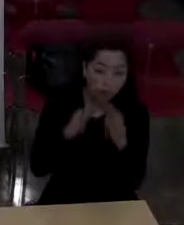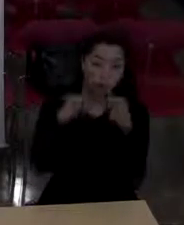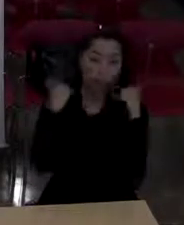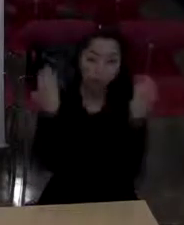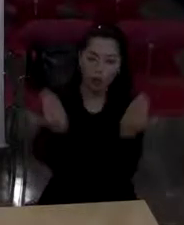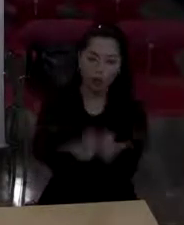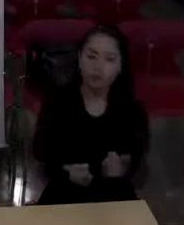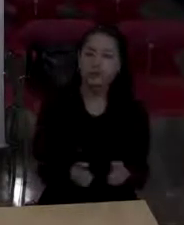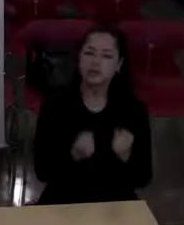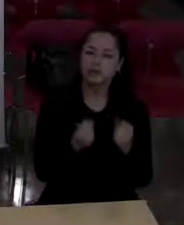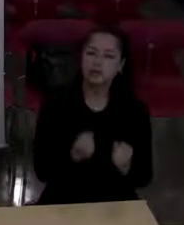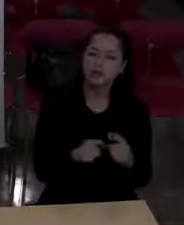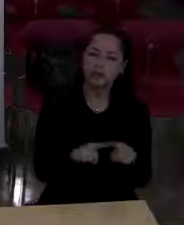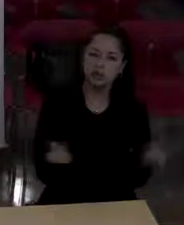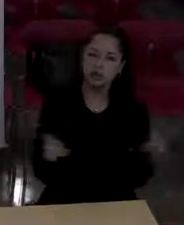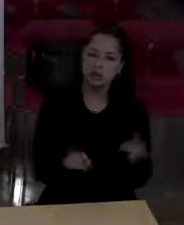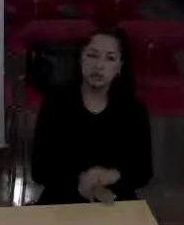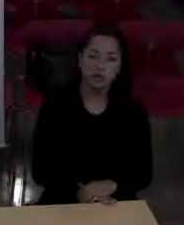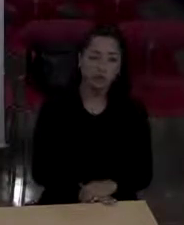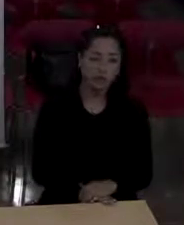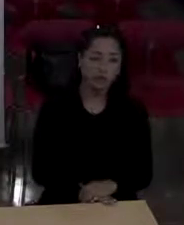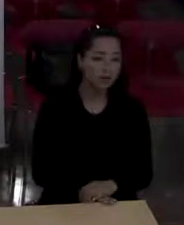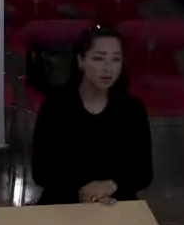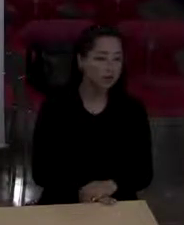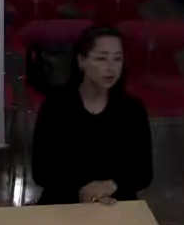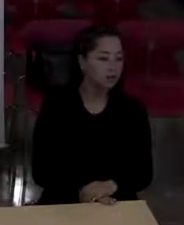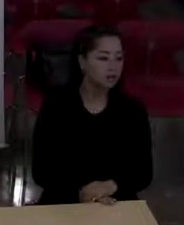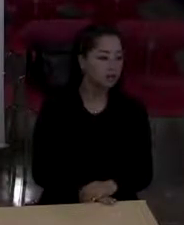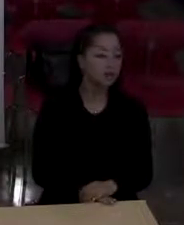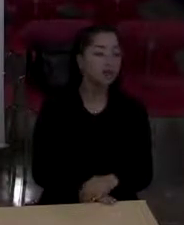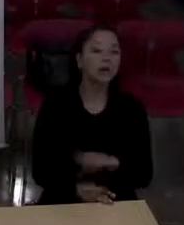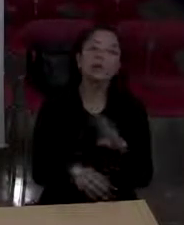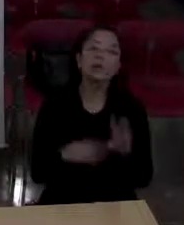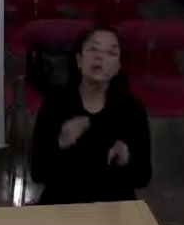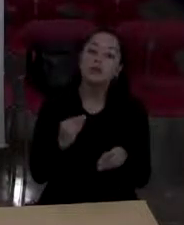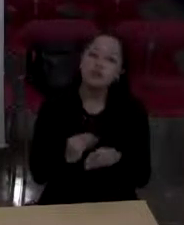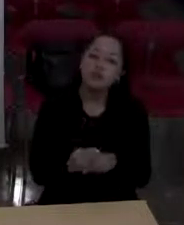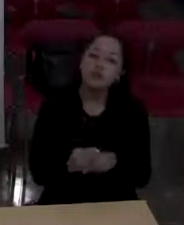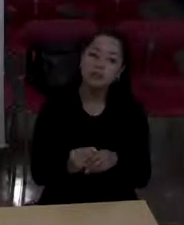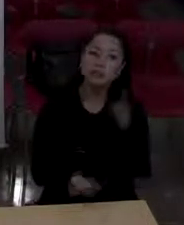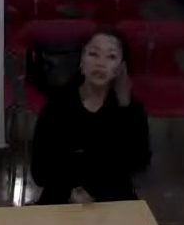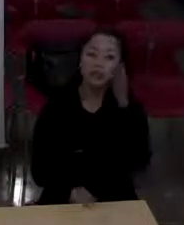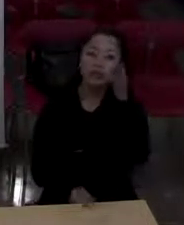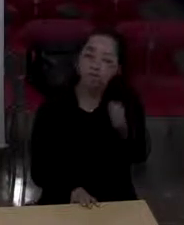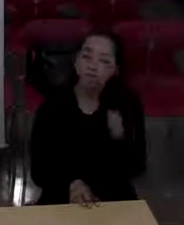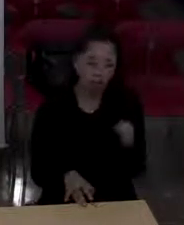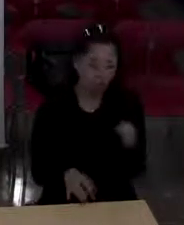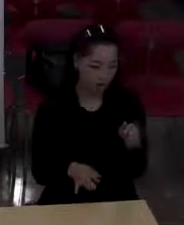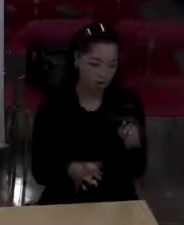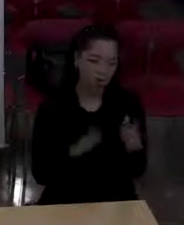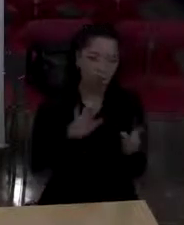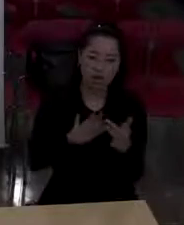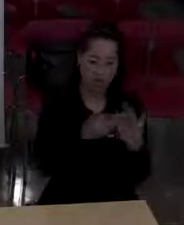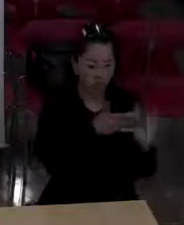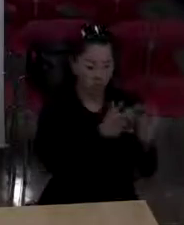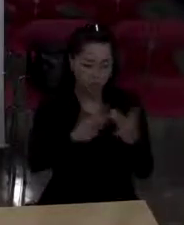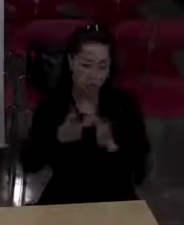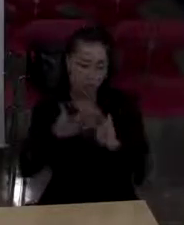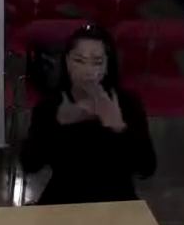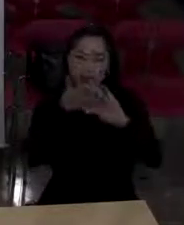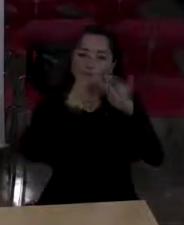a la escuela representa para el niño que ya domina su primera lengua una ampliación de la comunidad con la cual debe interactuar, lo mismo